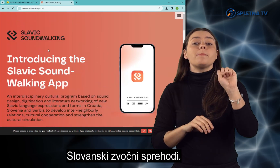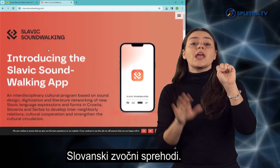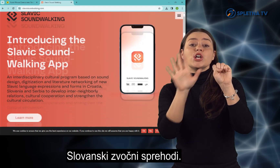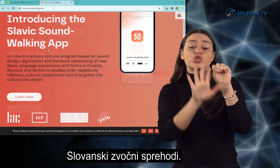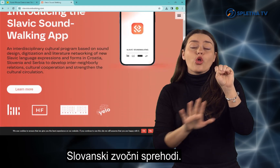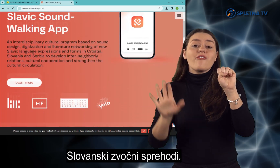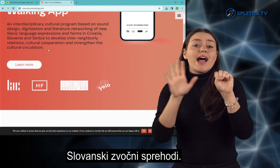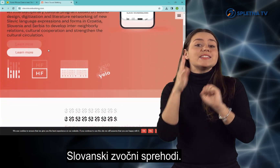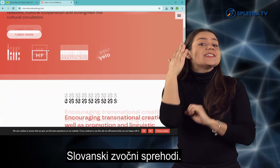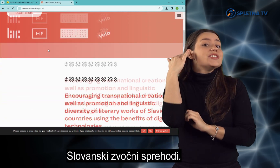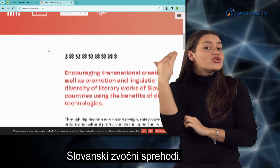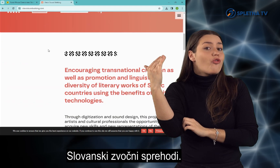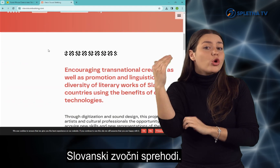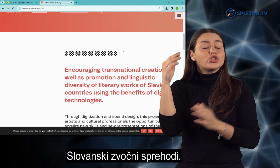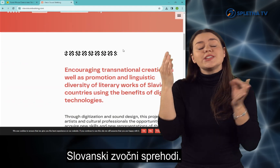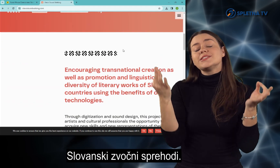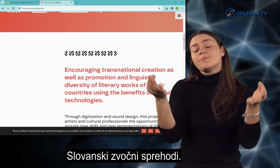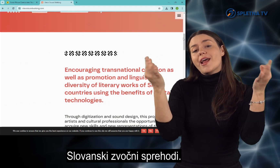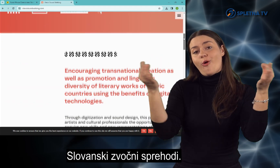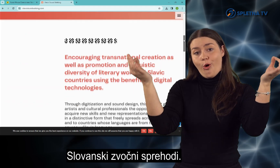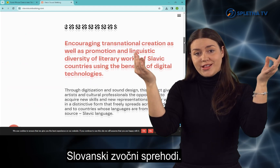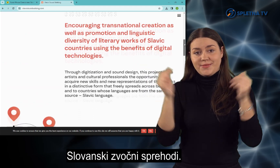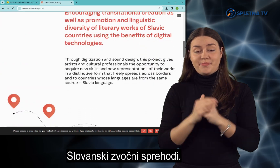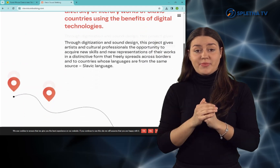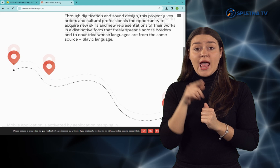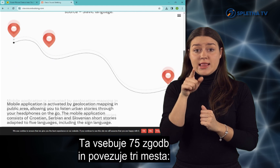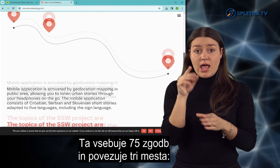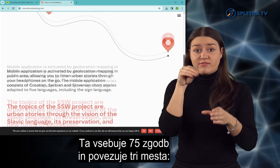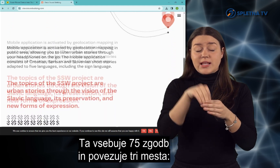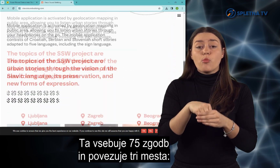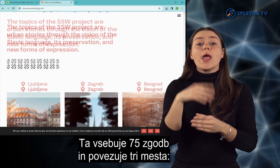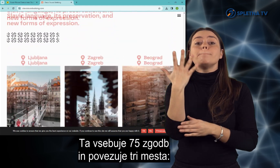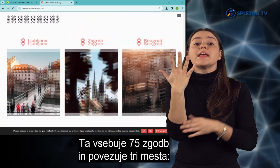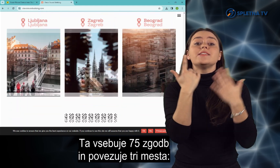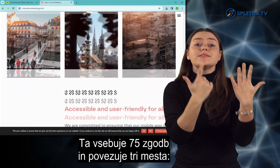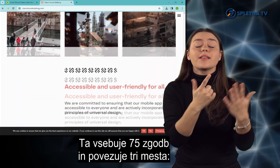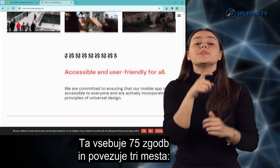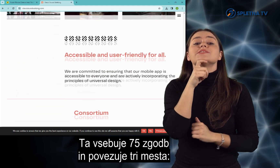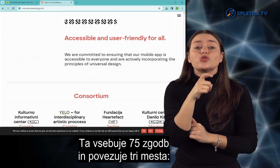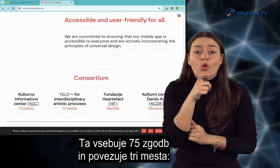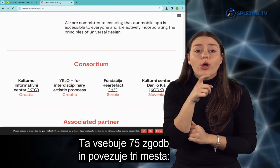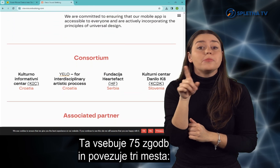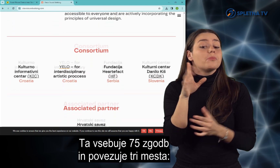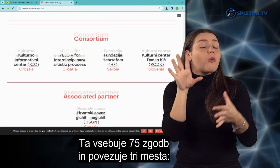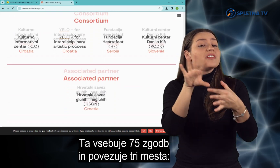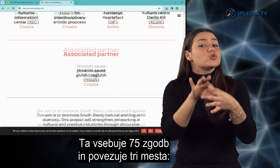zvočni sprehodi. Ta vsebuje 75 zgodb in povezuje 3 mesta.